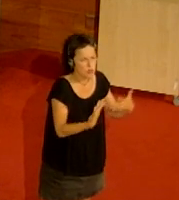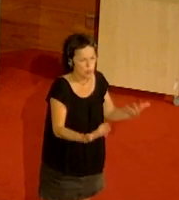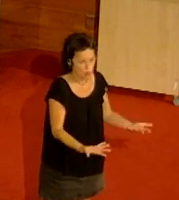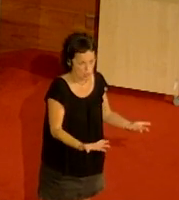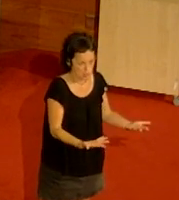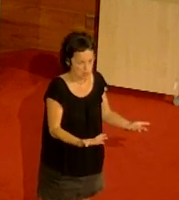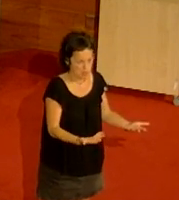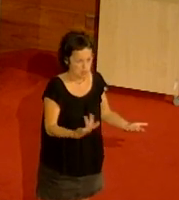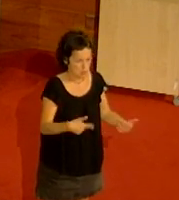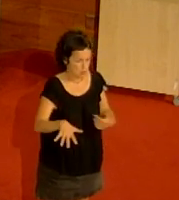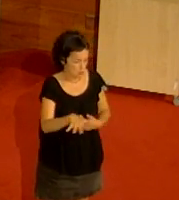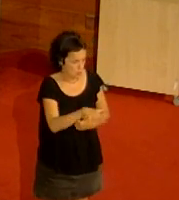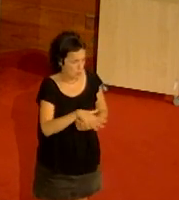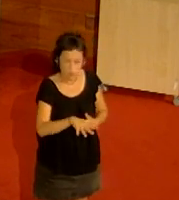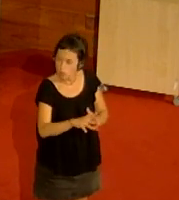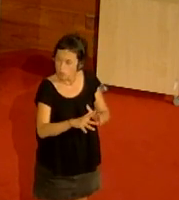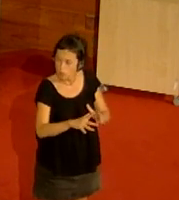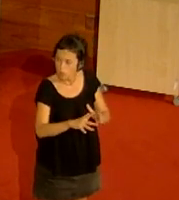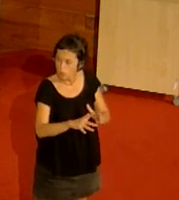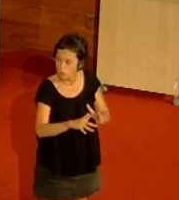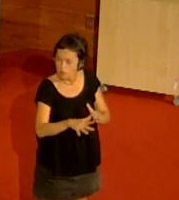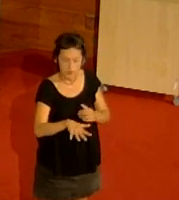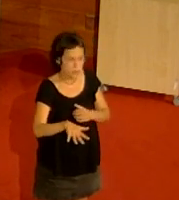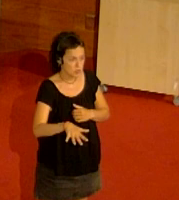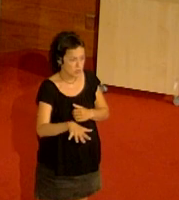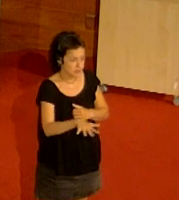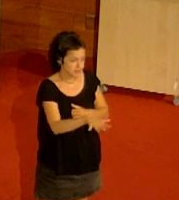en un campo en el que están allí de esa manera,